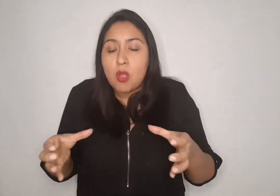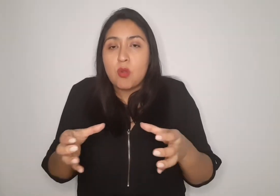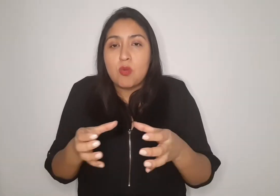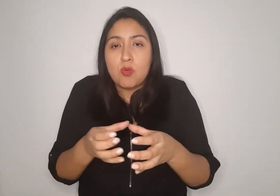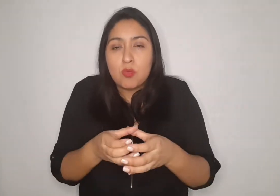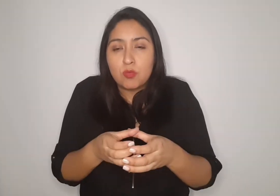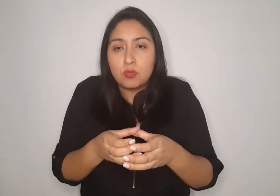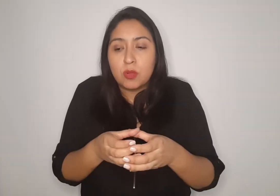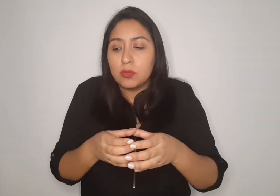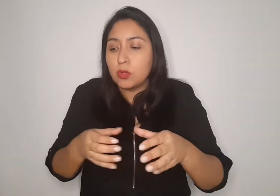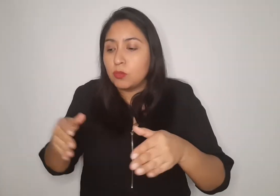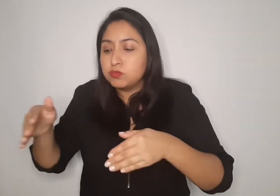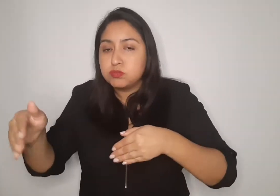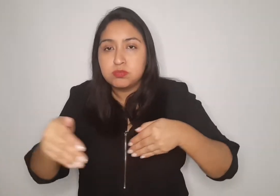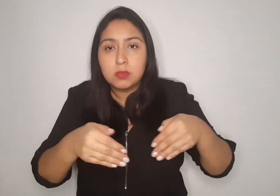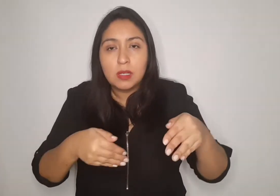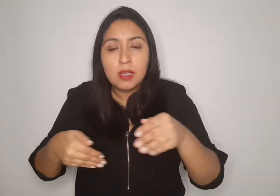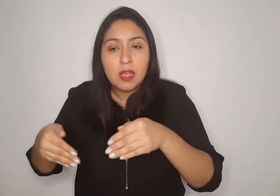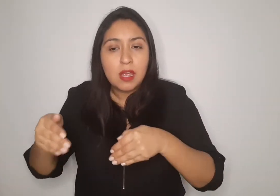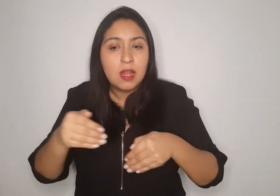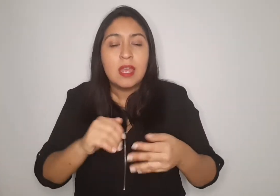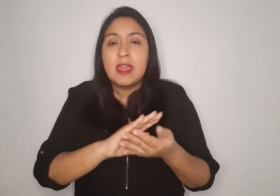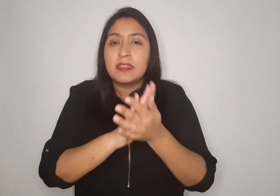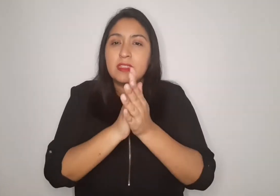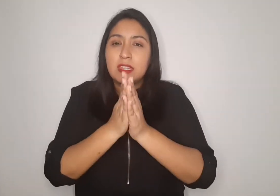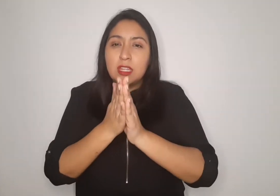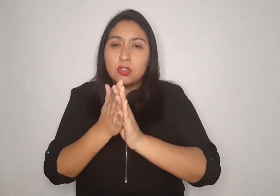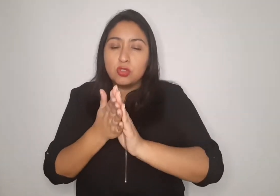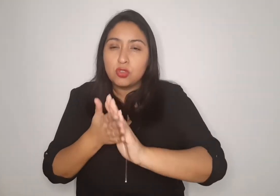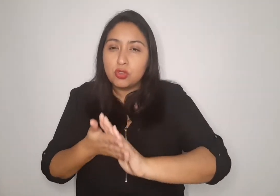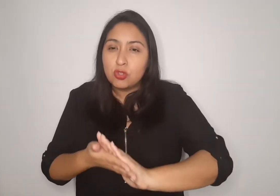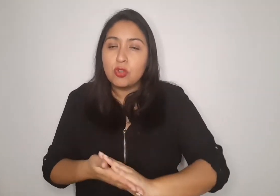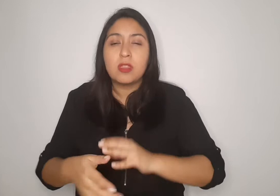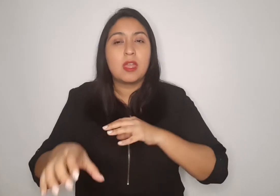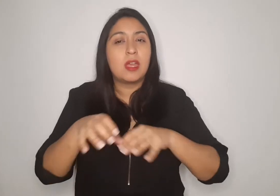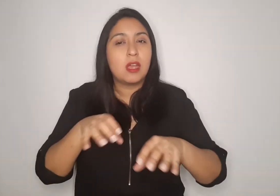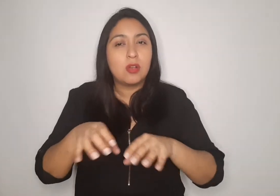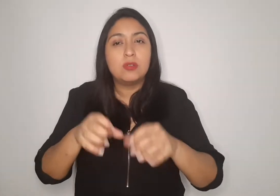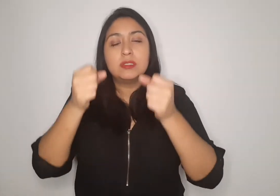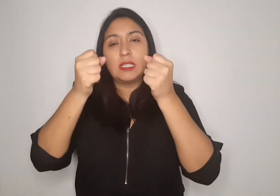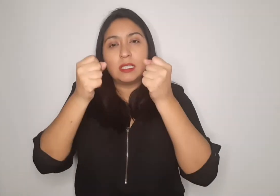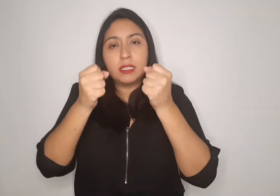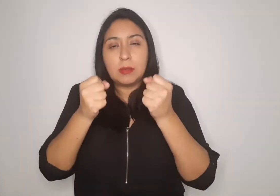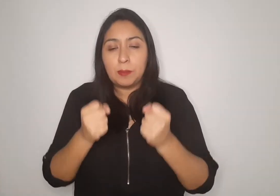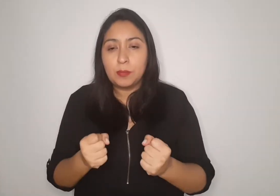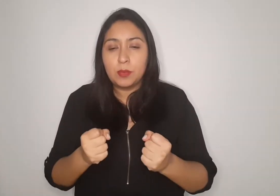realidad, recolección de todas estas áreas que pueden